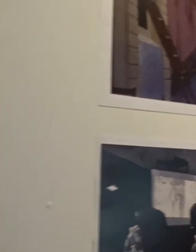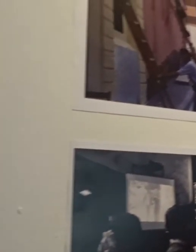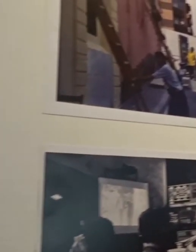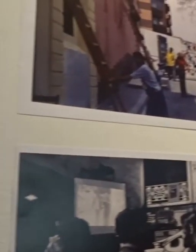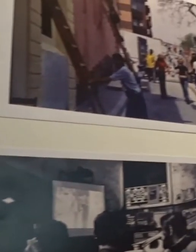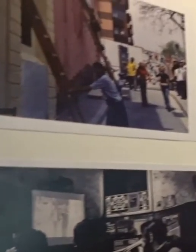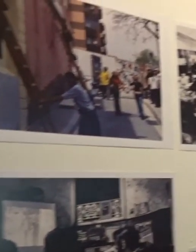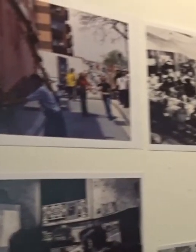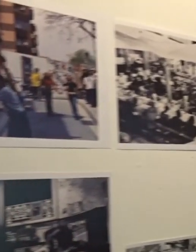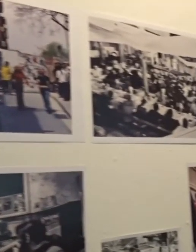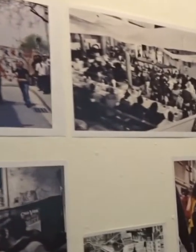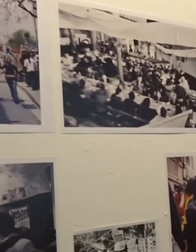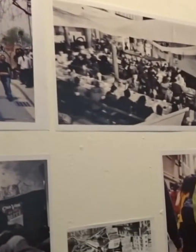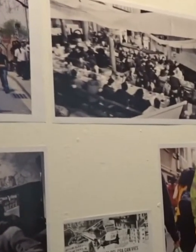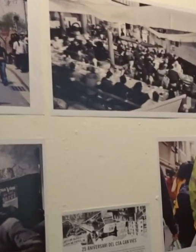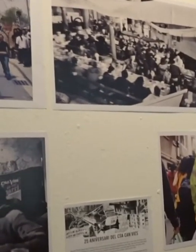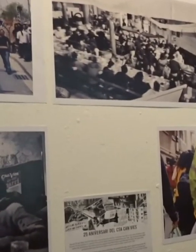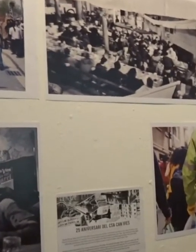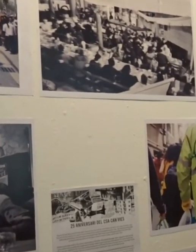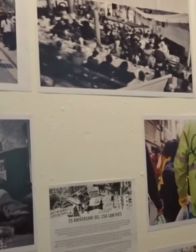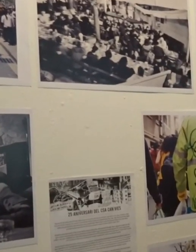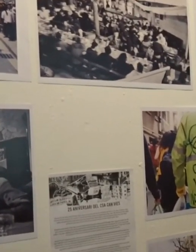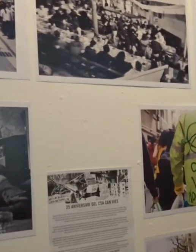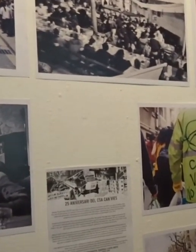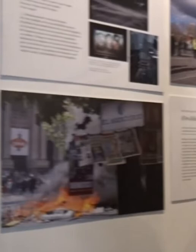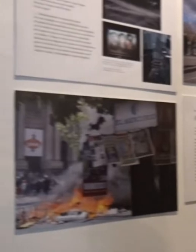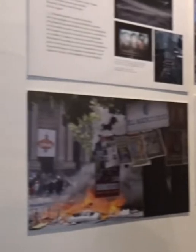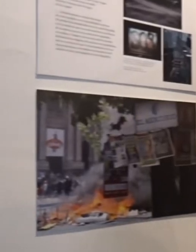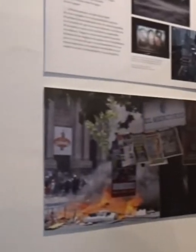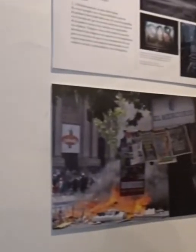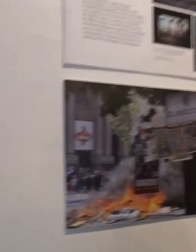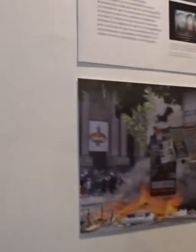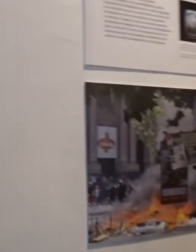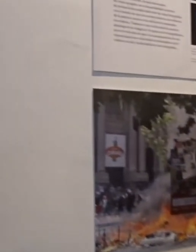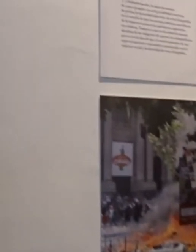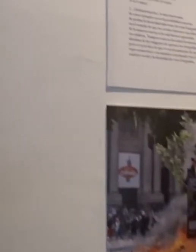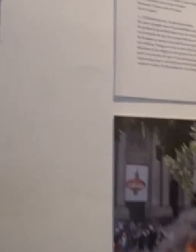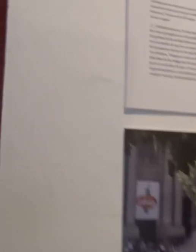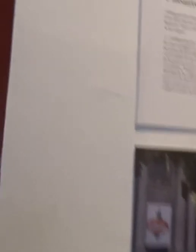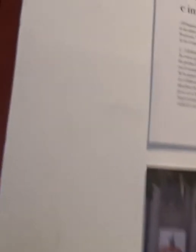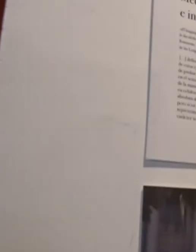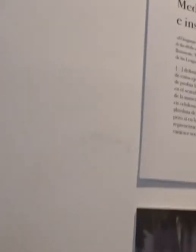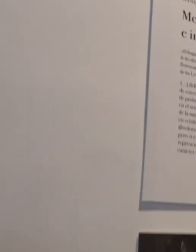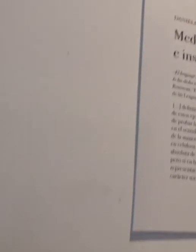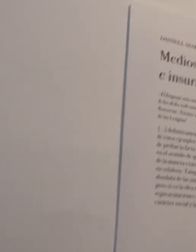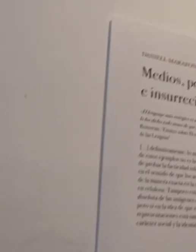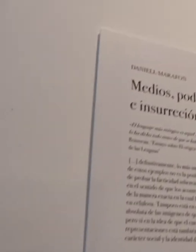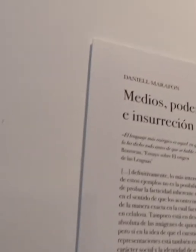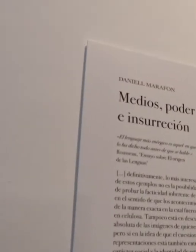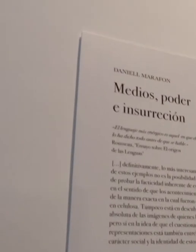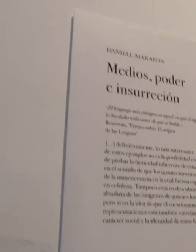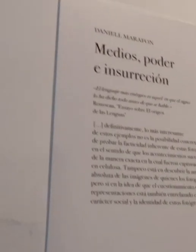del distrito con los vecinos del barrio de Sants, porque pensábamos que era el regalo mejor para hacernos, para